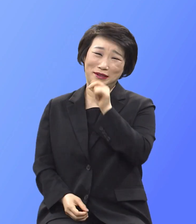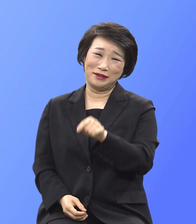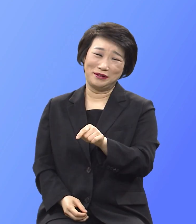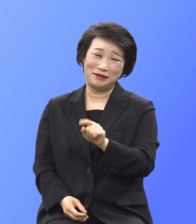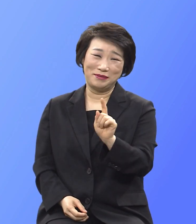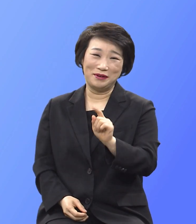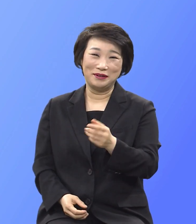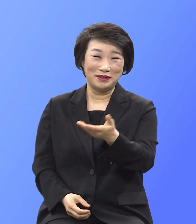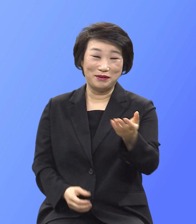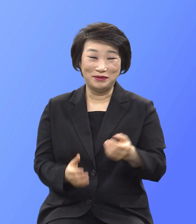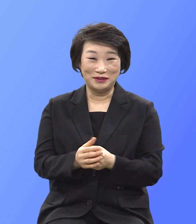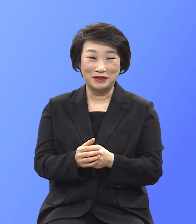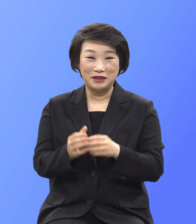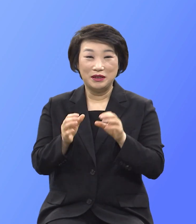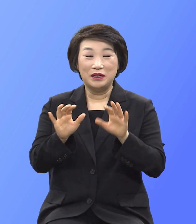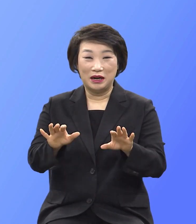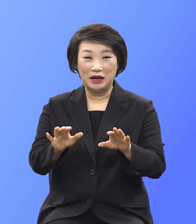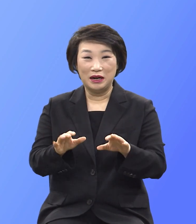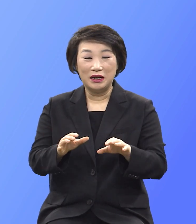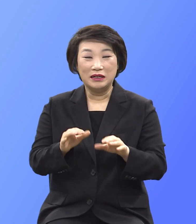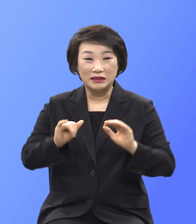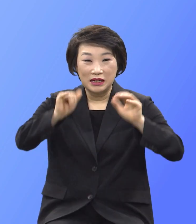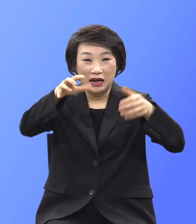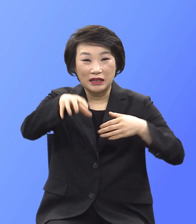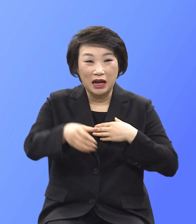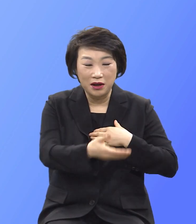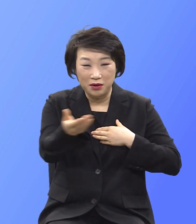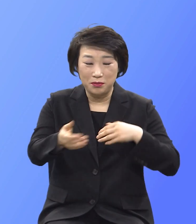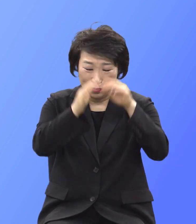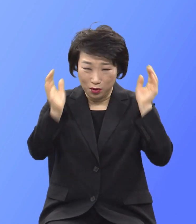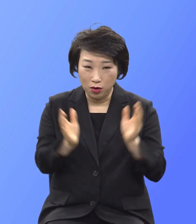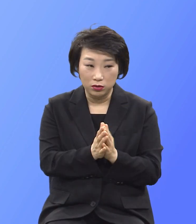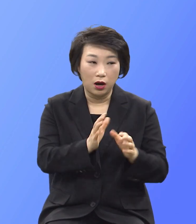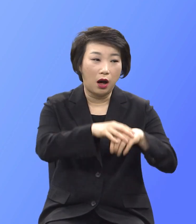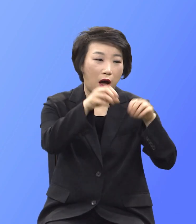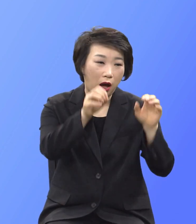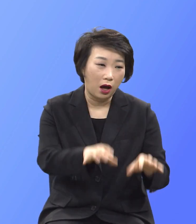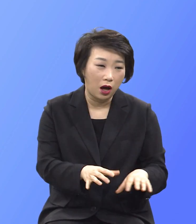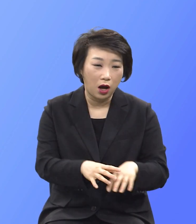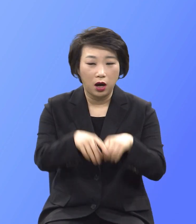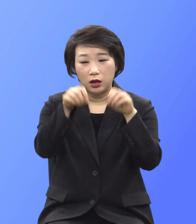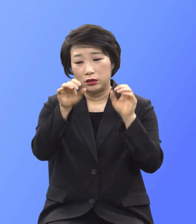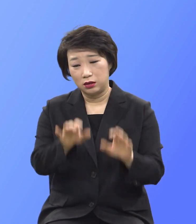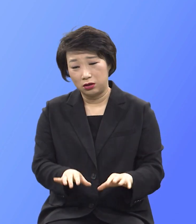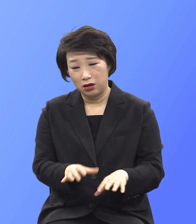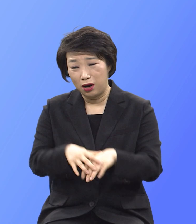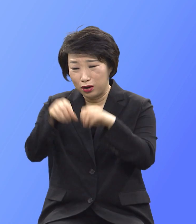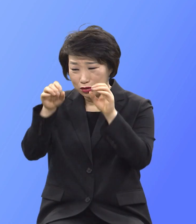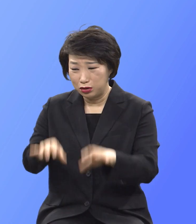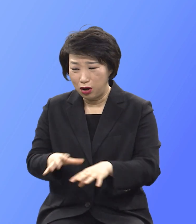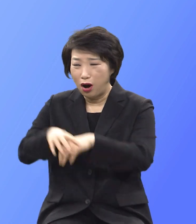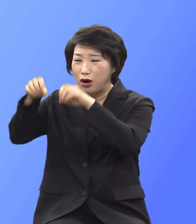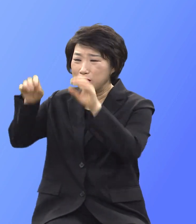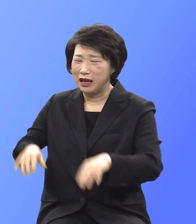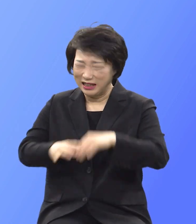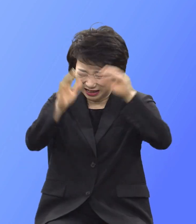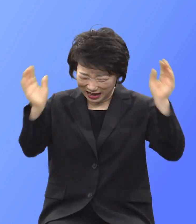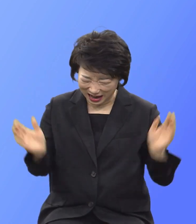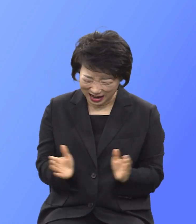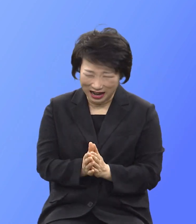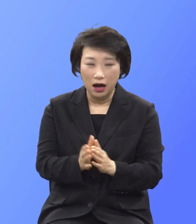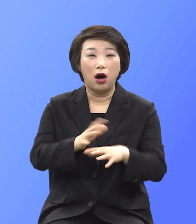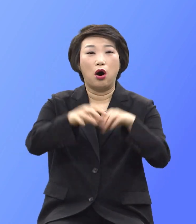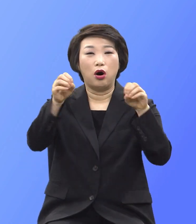그는 전도서에 말하기를 이 세상의 모든 것이 헛되고 헛되니